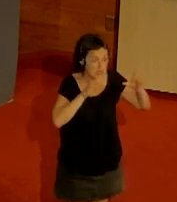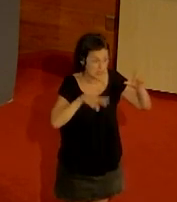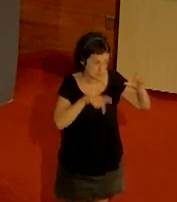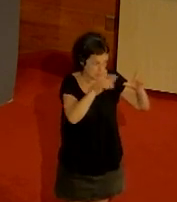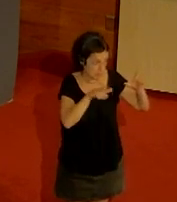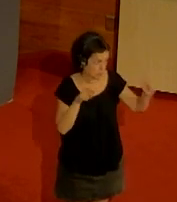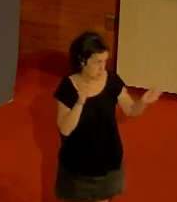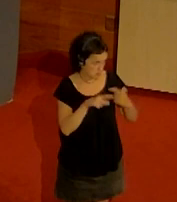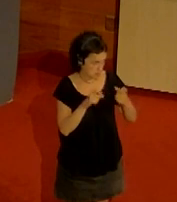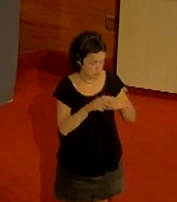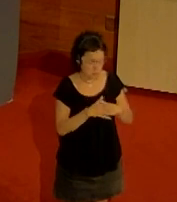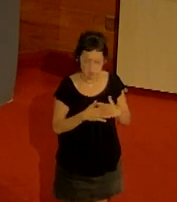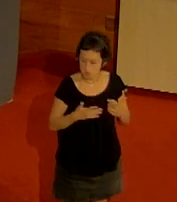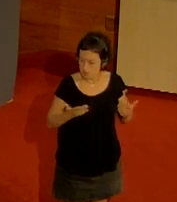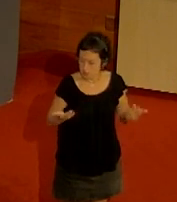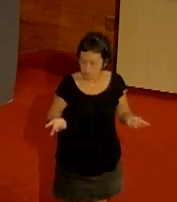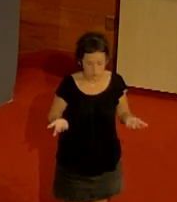digo, bueno, entonces para esas personas,